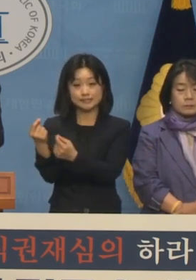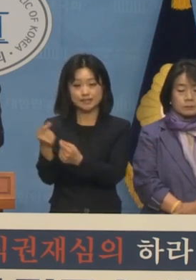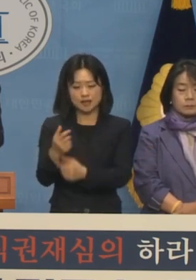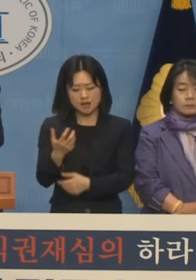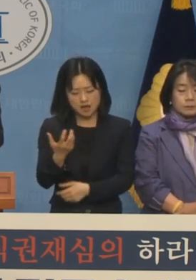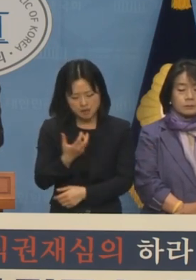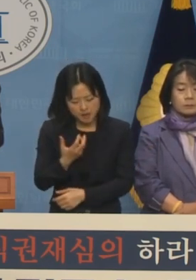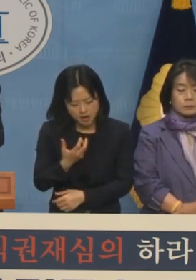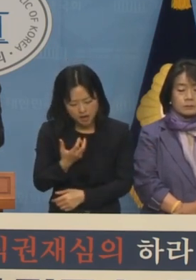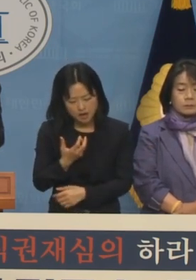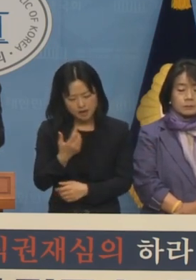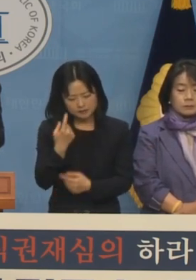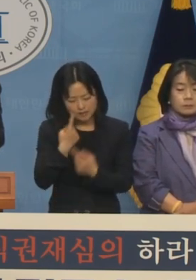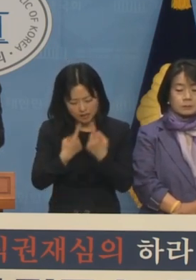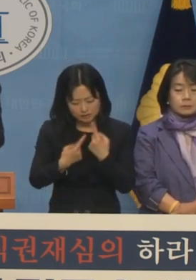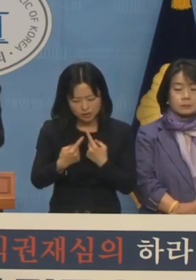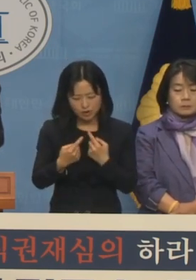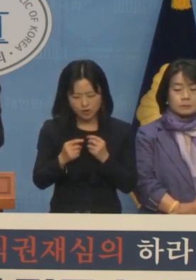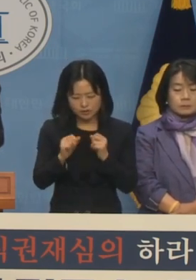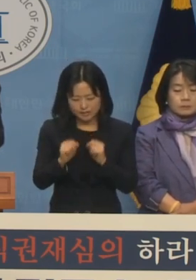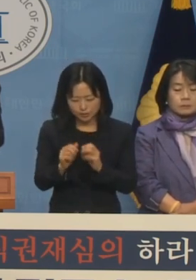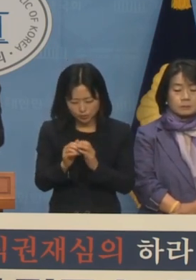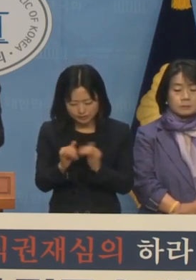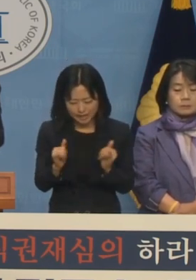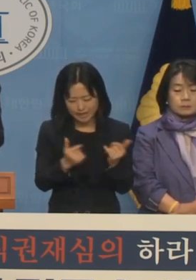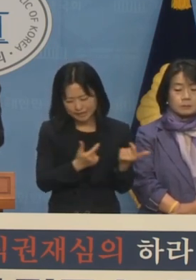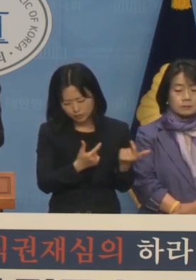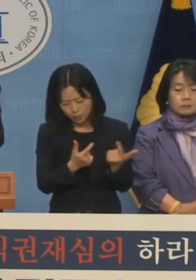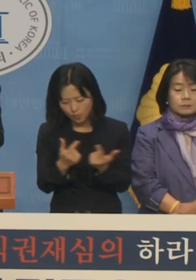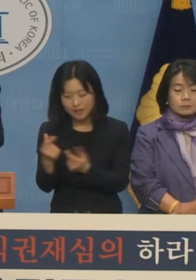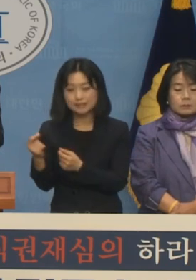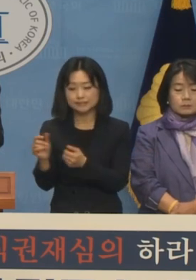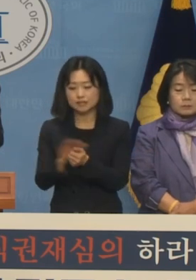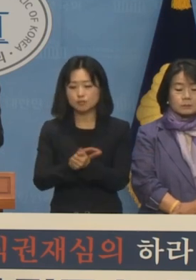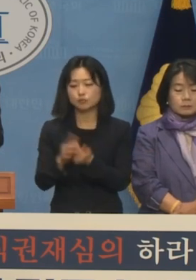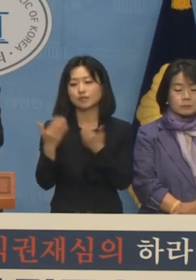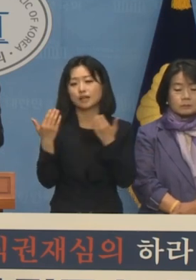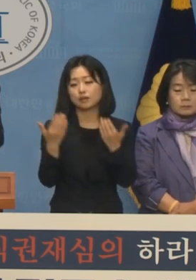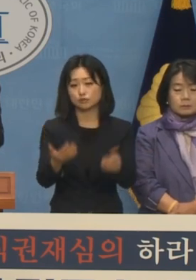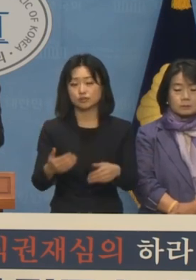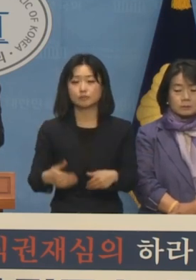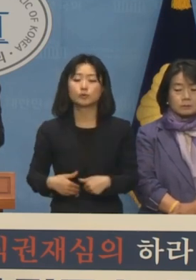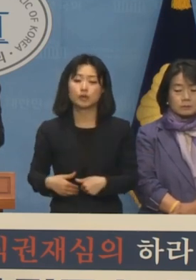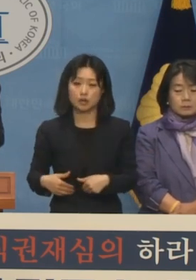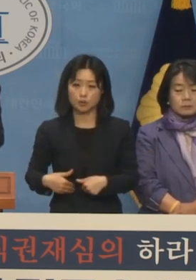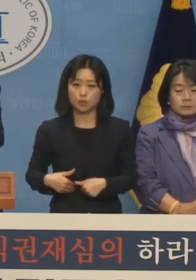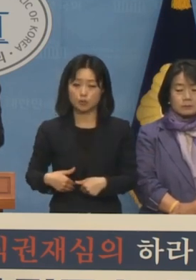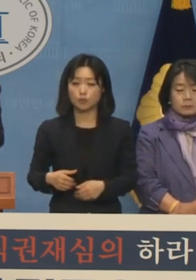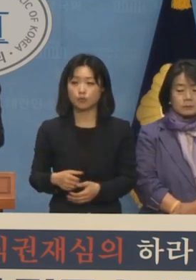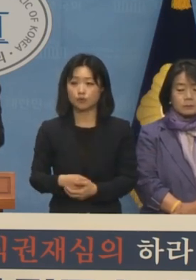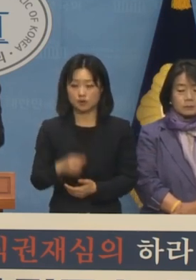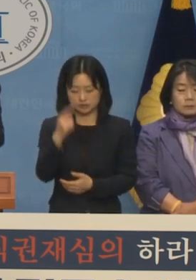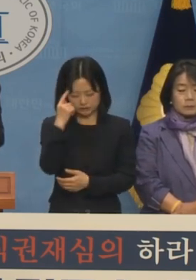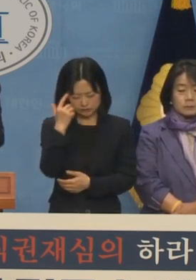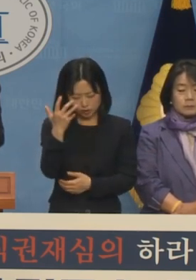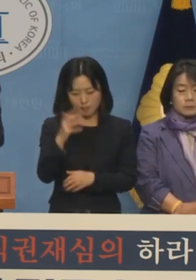아픔과 상처를 생존자들과 유족들이 겪지 않을 수 있도록